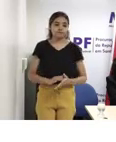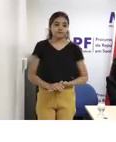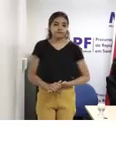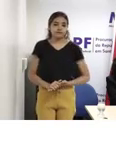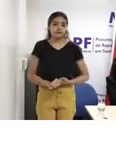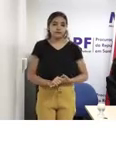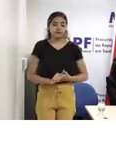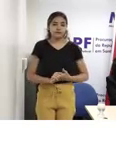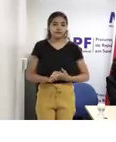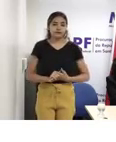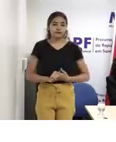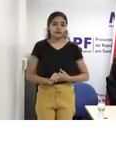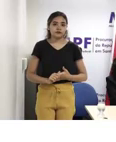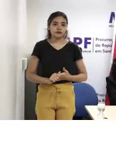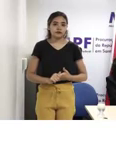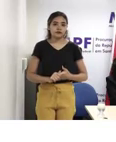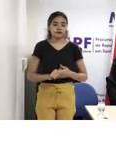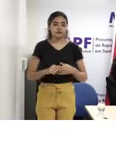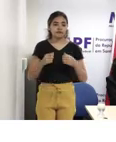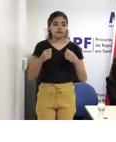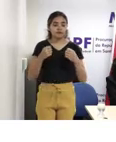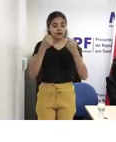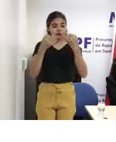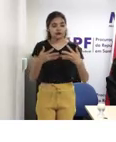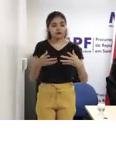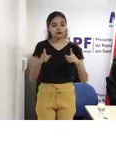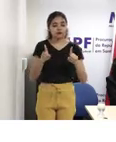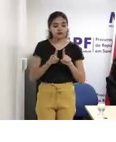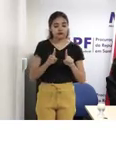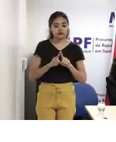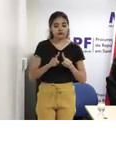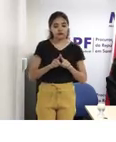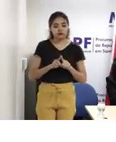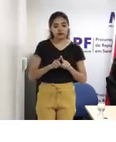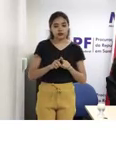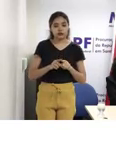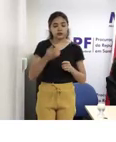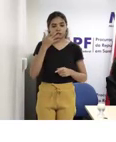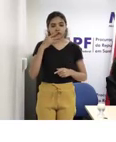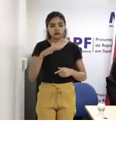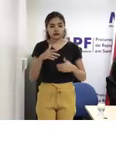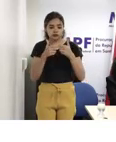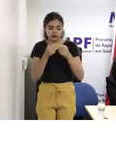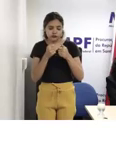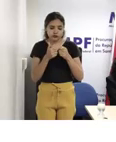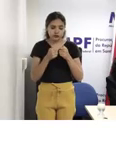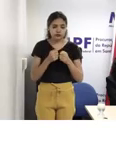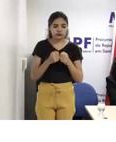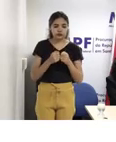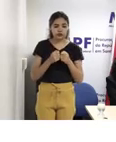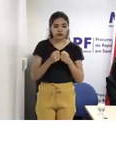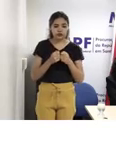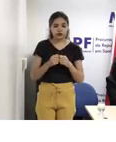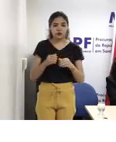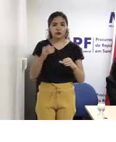nos diálogos com quem elas conversam passa por gentileza eh a